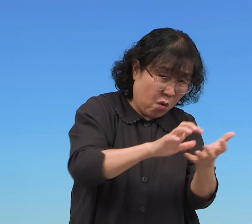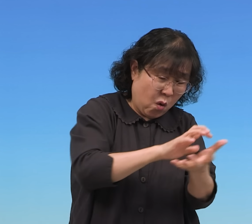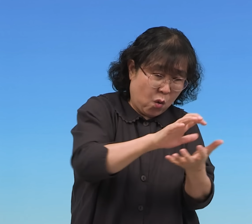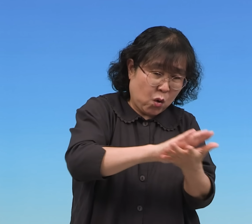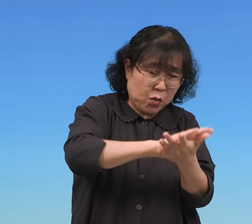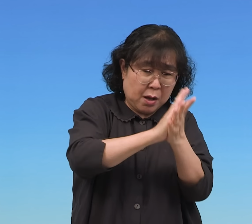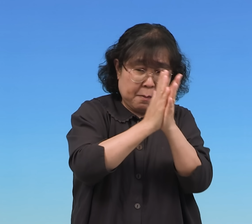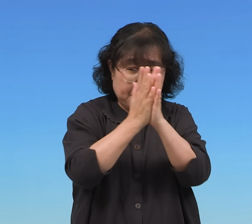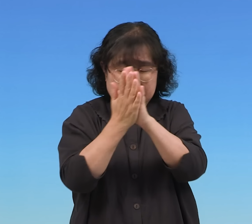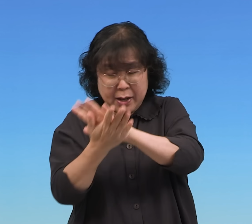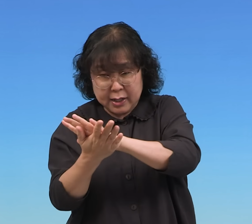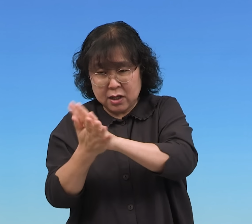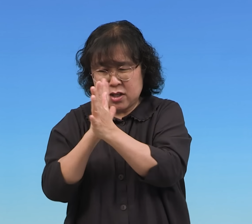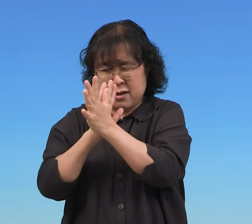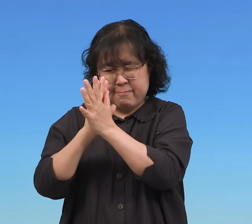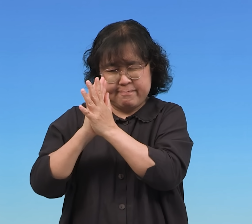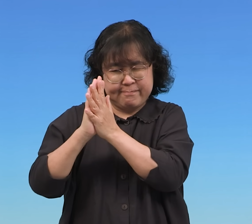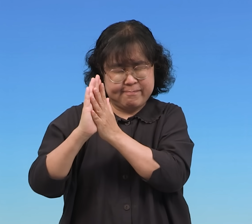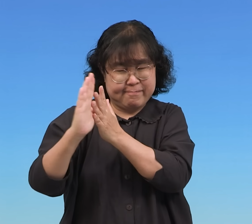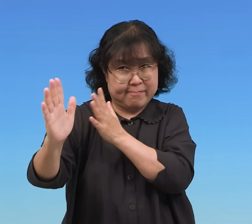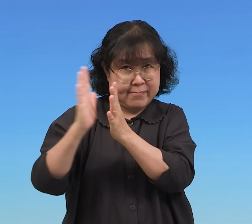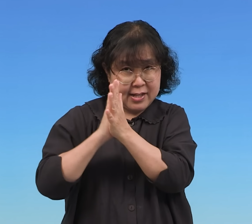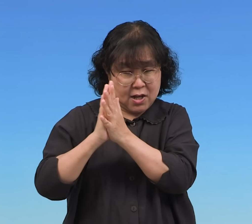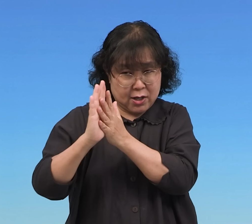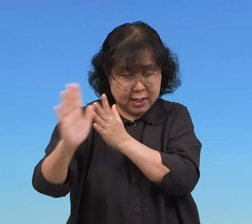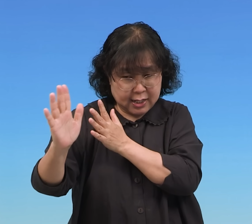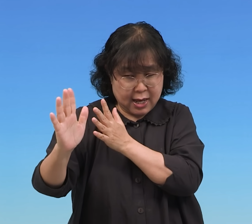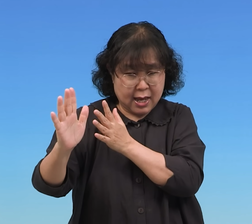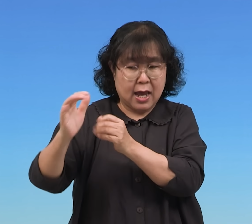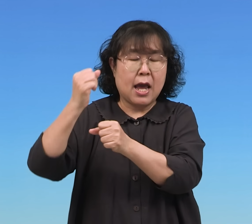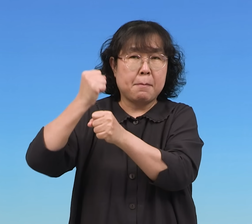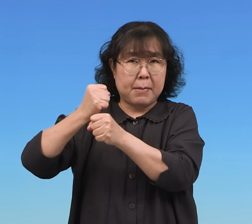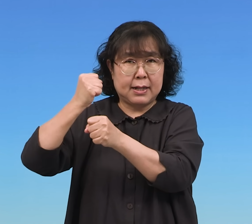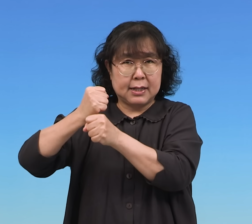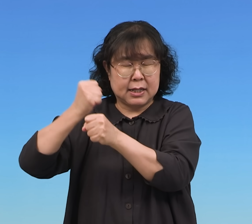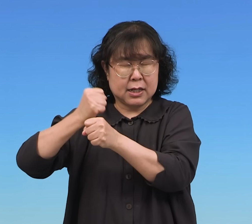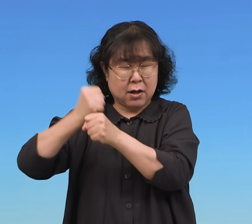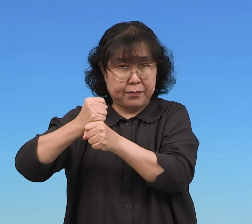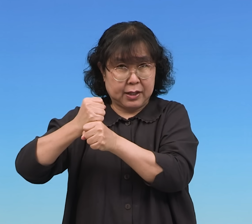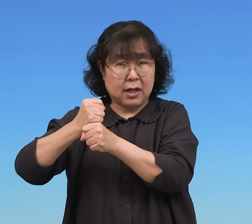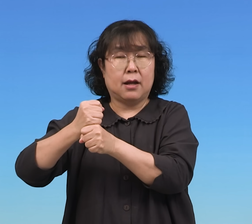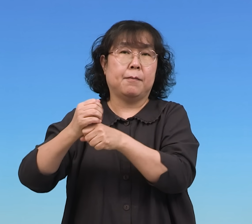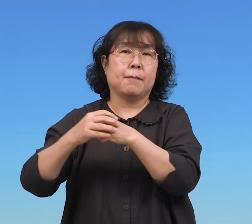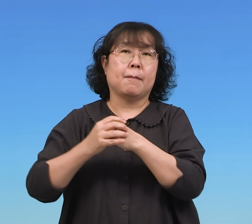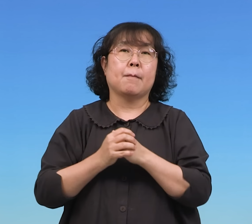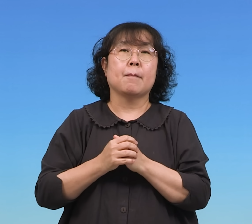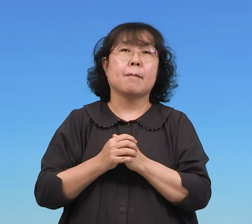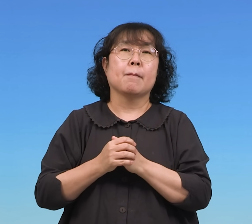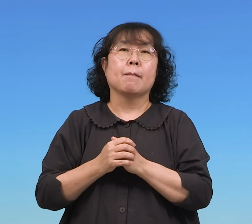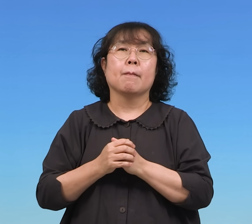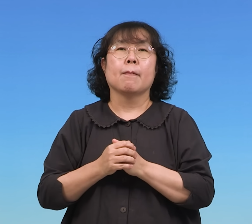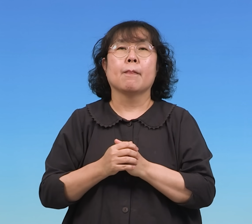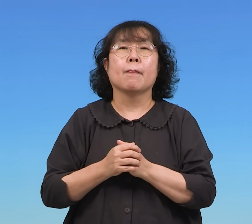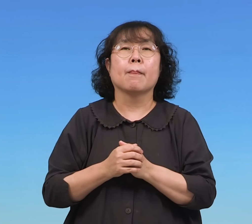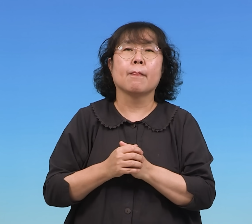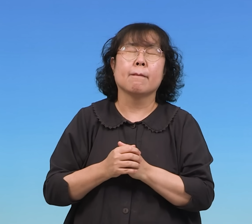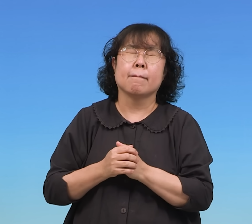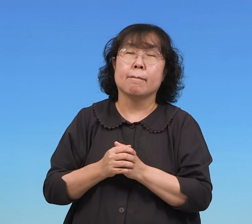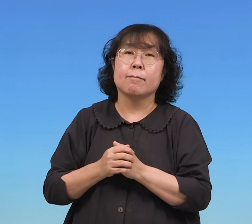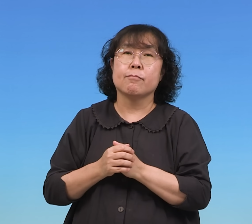공허예요, 혼란입니다, 뒤죽박죽이에요. 그런 상황에 있던 그 세계를 하나님이 이제